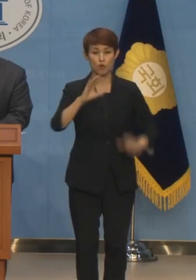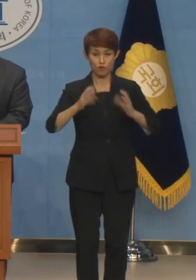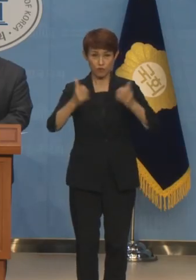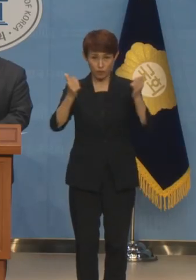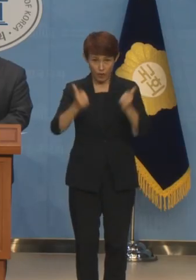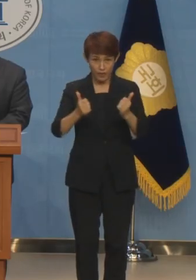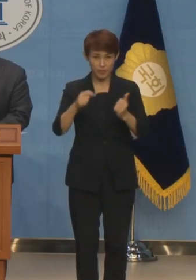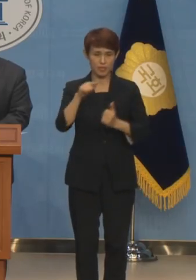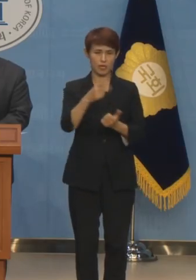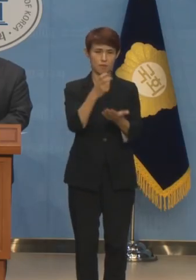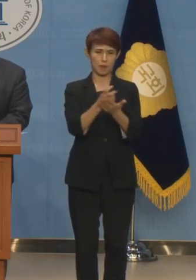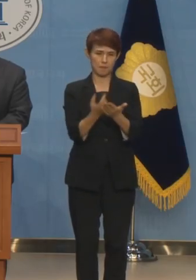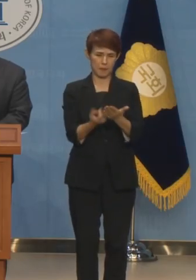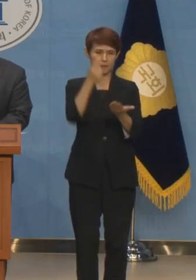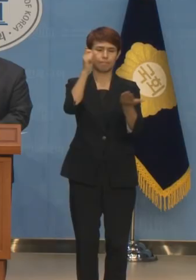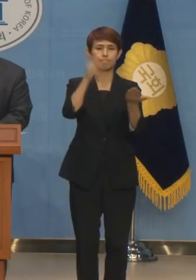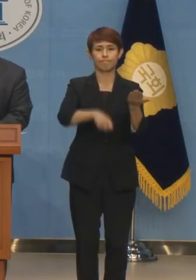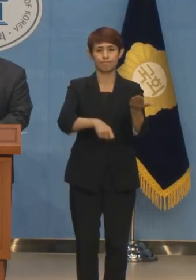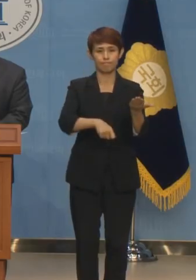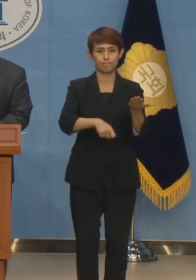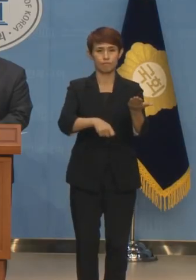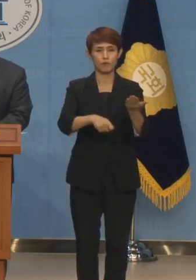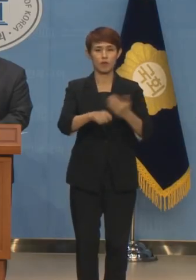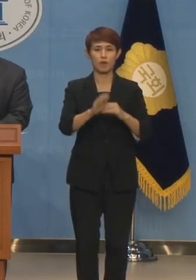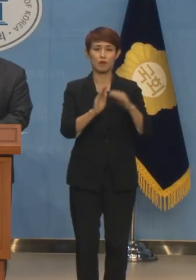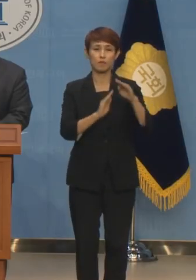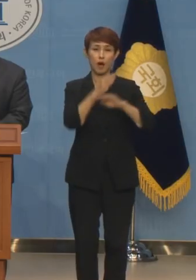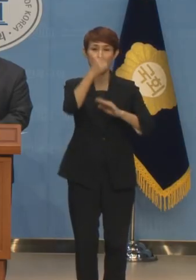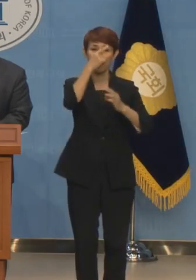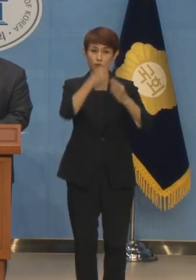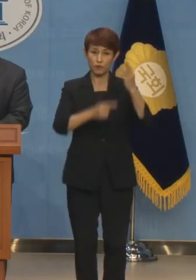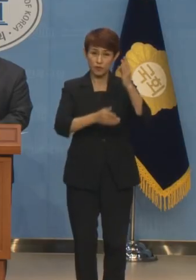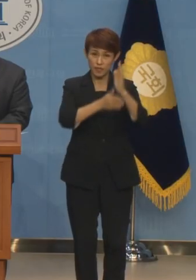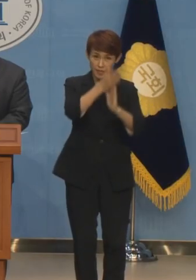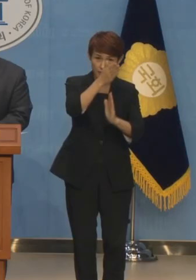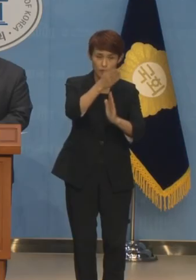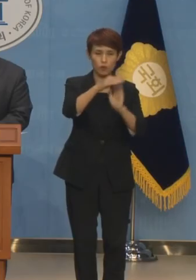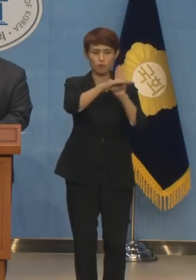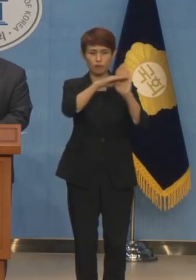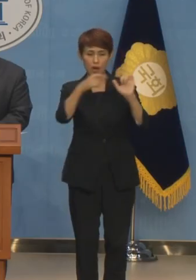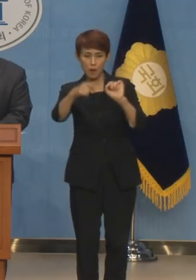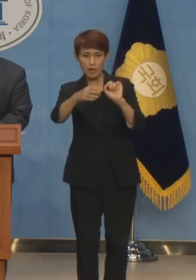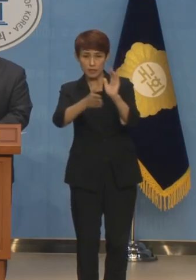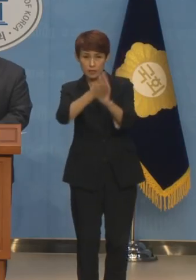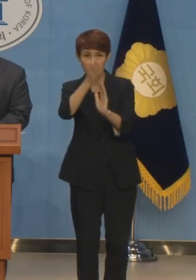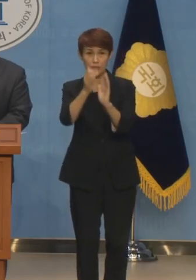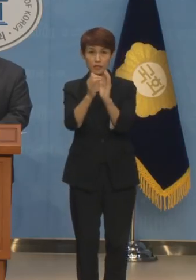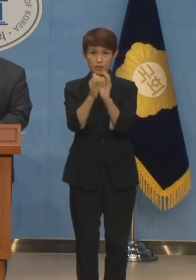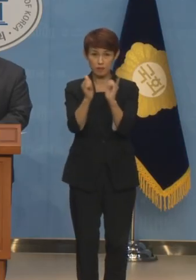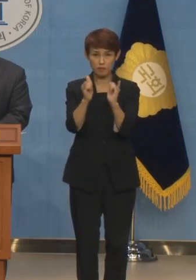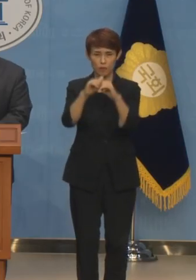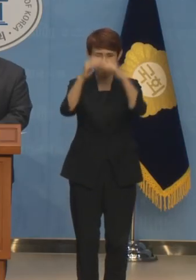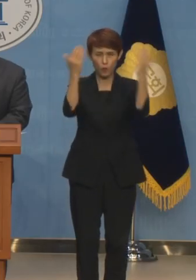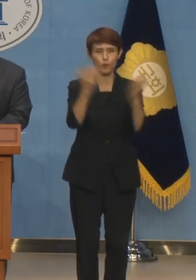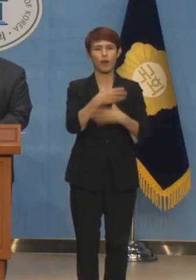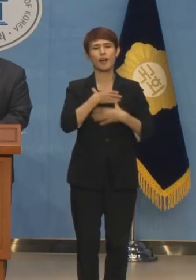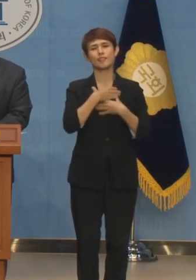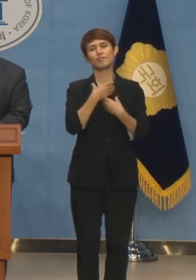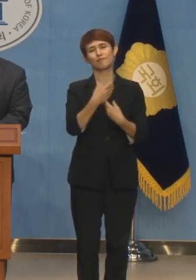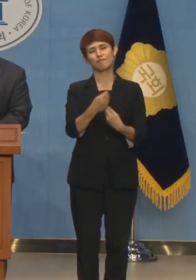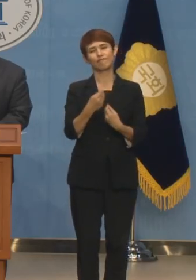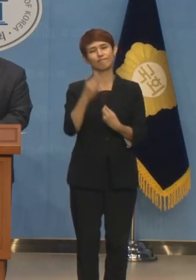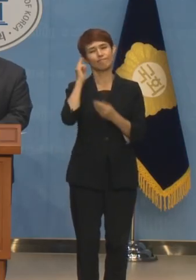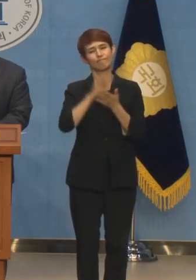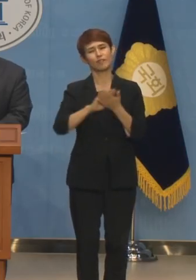이 법안을 조속히 처리해 파주시를 비롯한 모든 접경지역 시민과 국민 모두가 안심하고 평화를 누릴